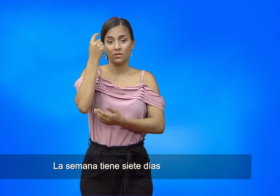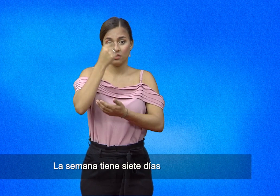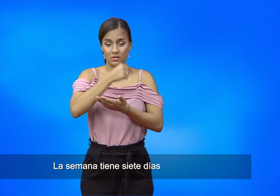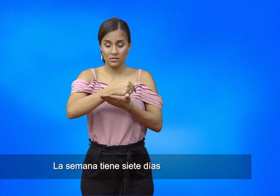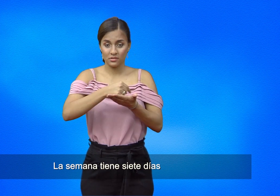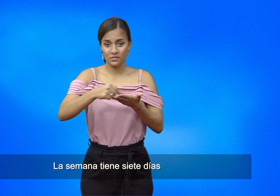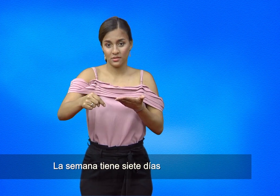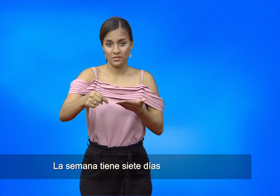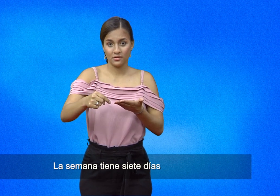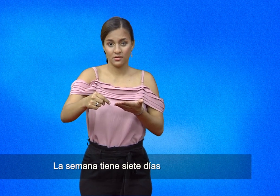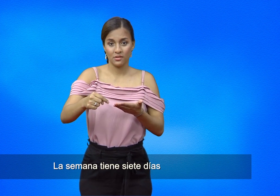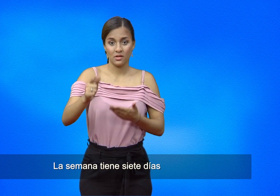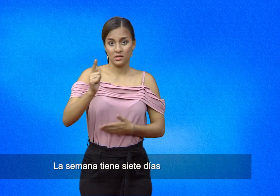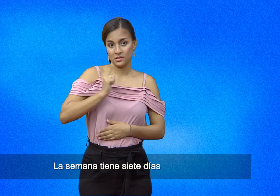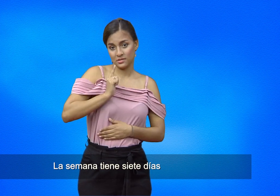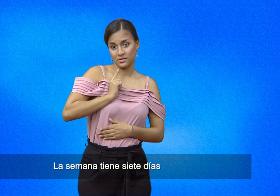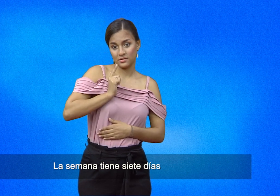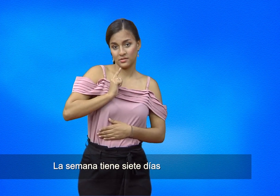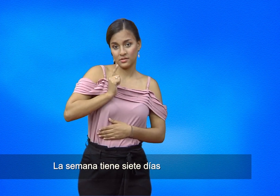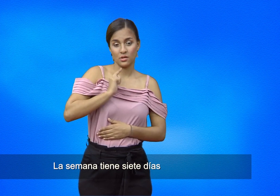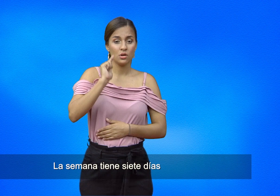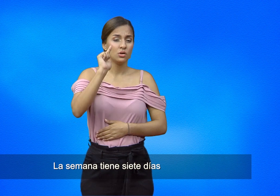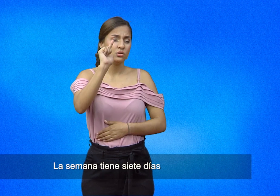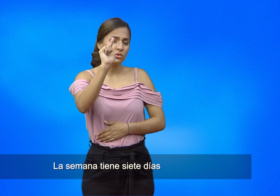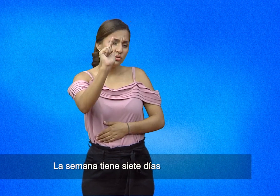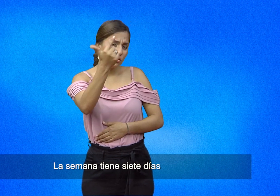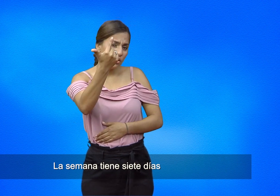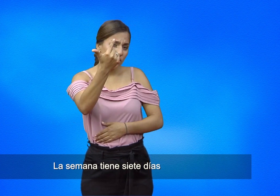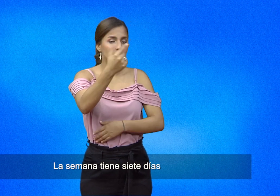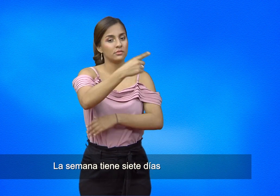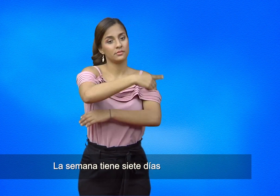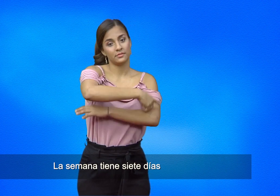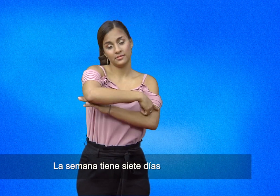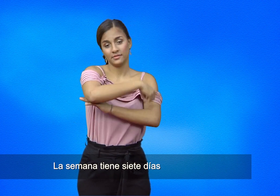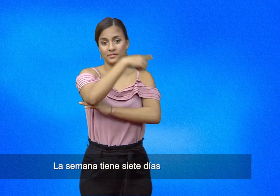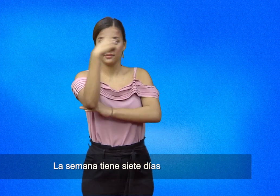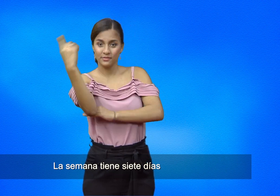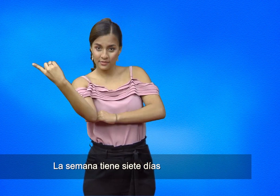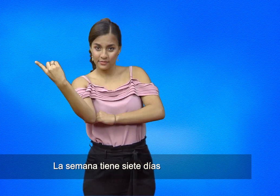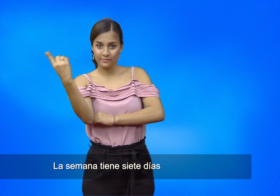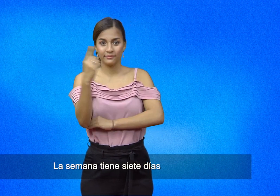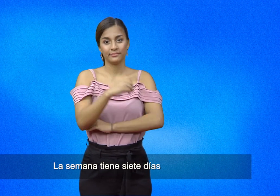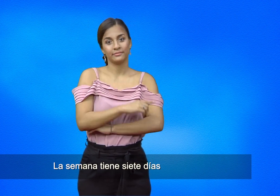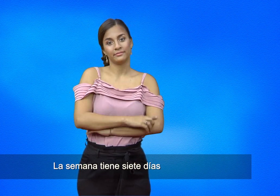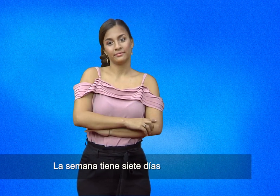la semana tiene siete días